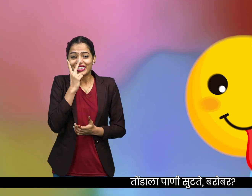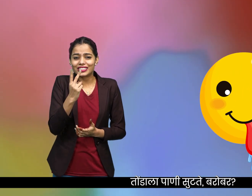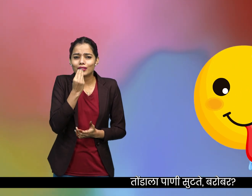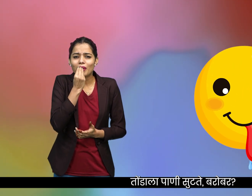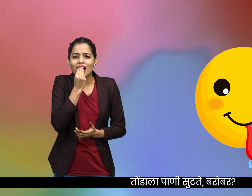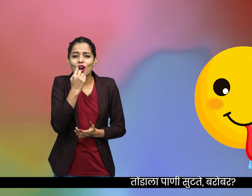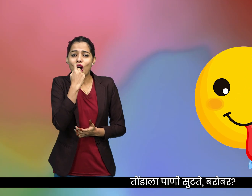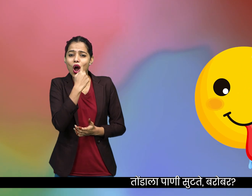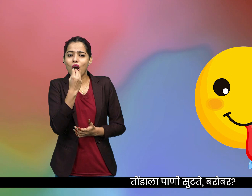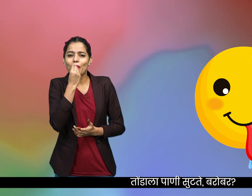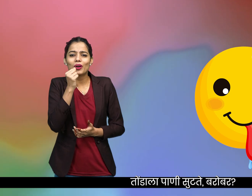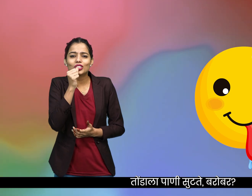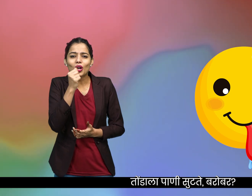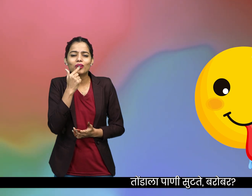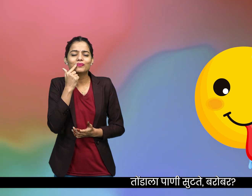तोंडाला पाणी सुटते, बरोबर?